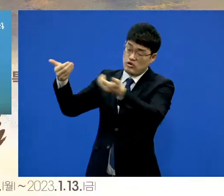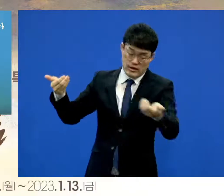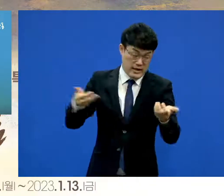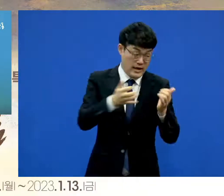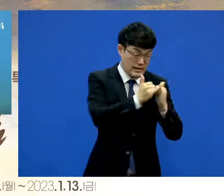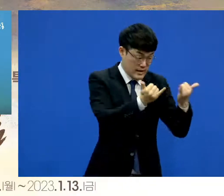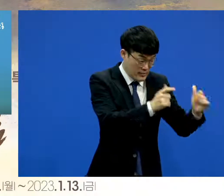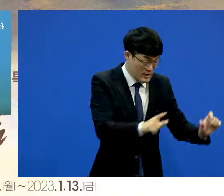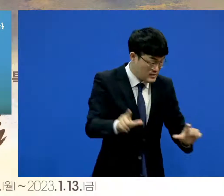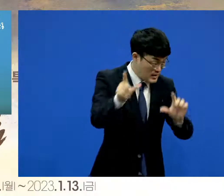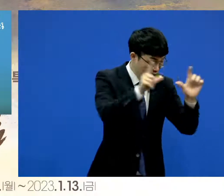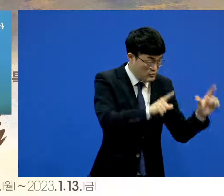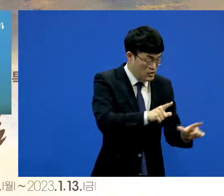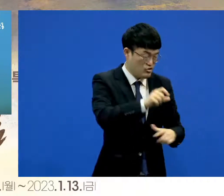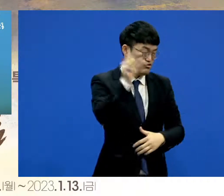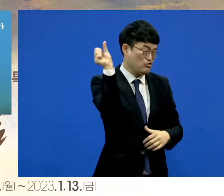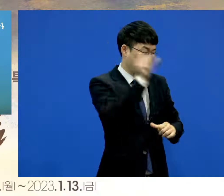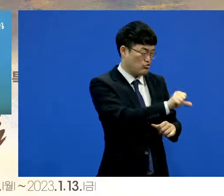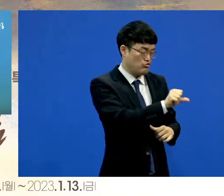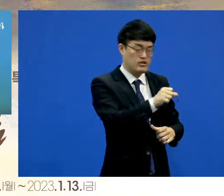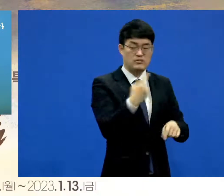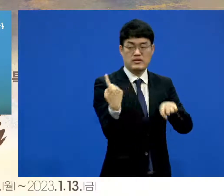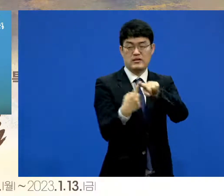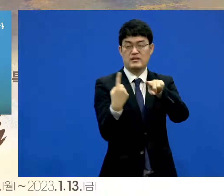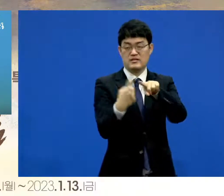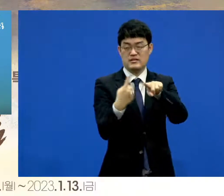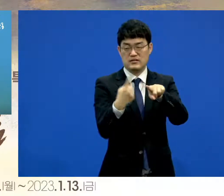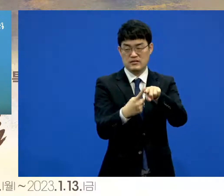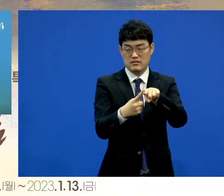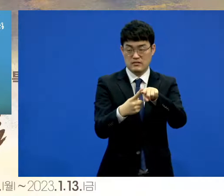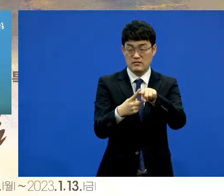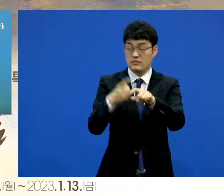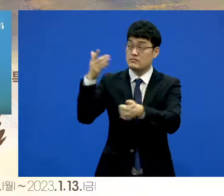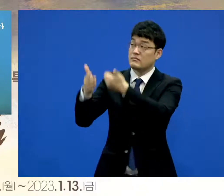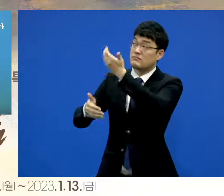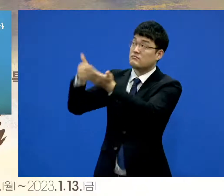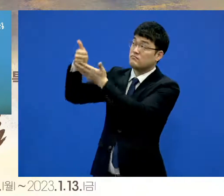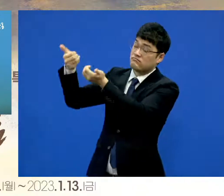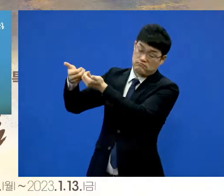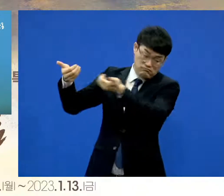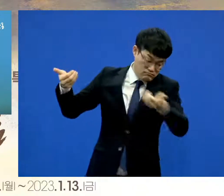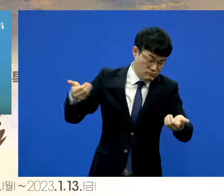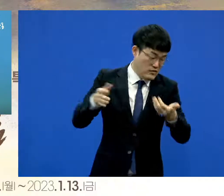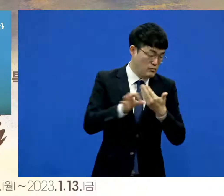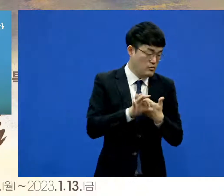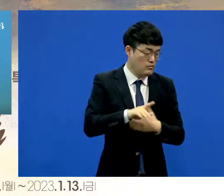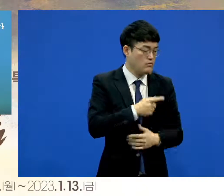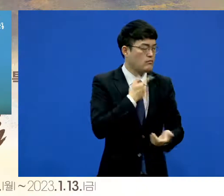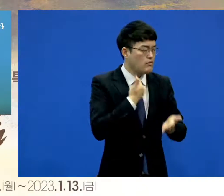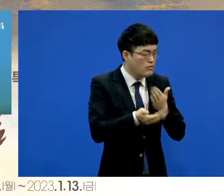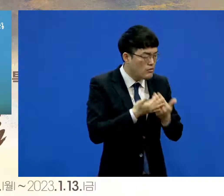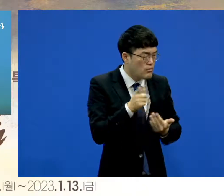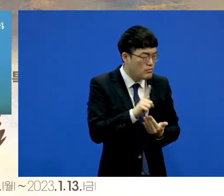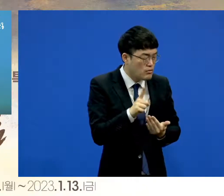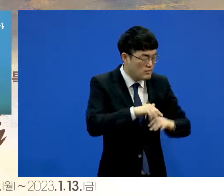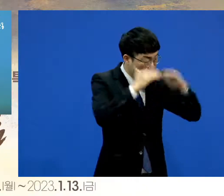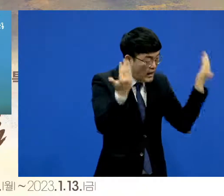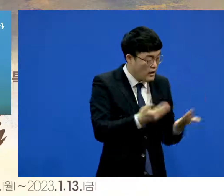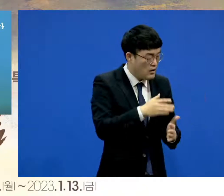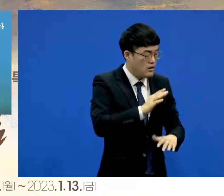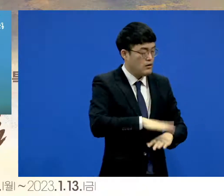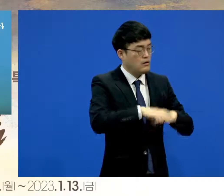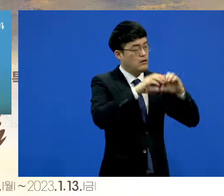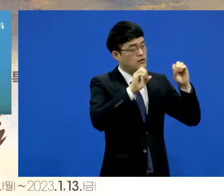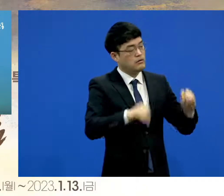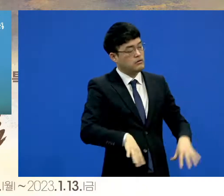그래서 타락한 이후에 인간이 경험하는 것은 허무예요. 허무. 그리고 모든 일은 그 허무에 굴복하는